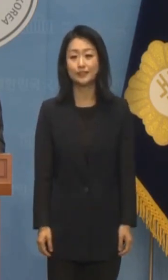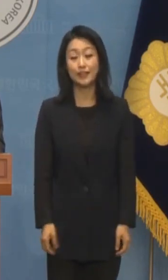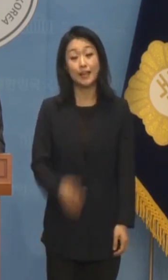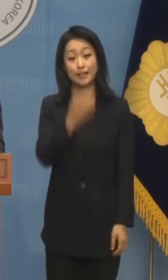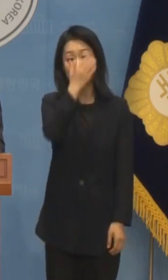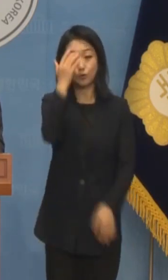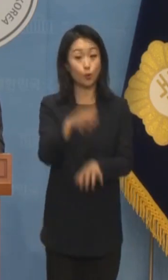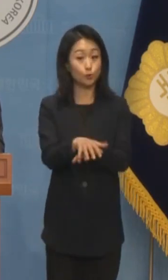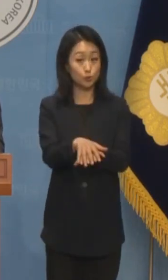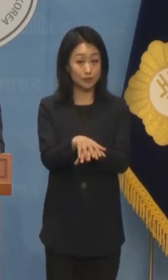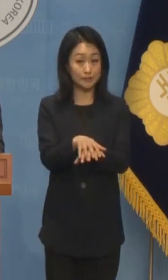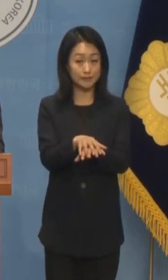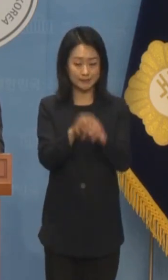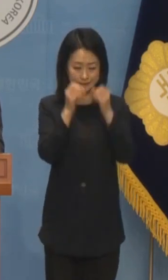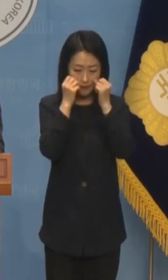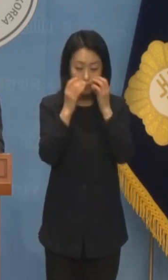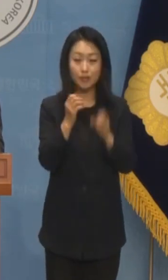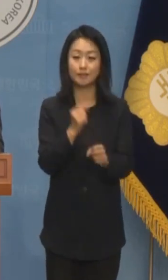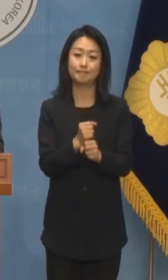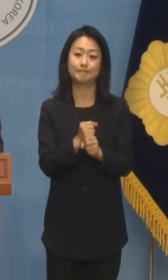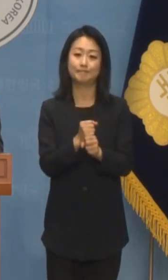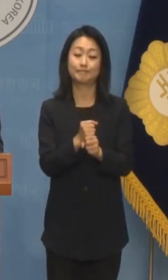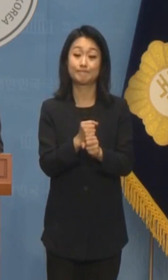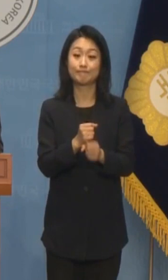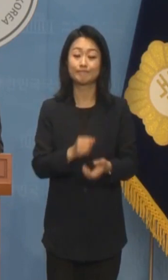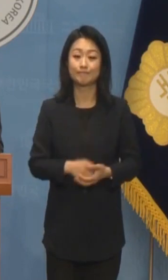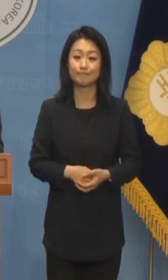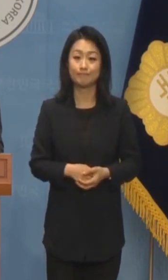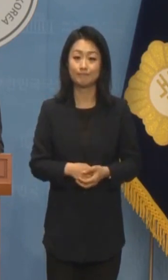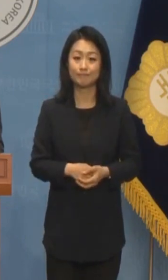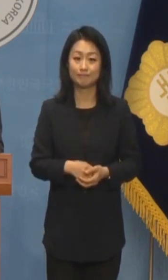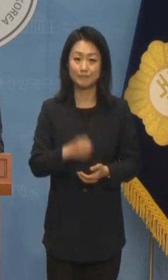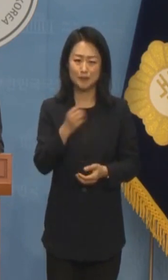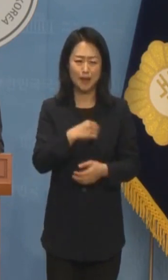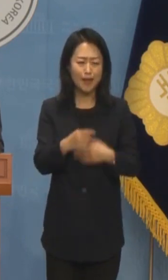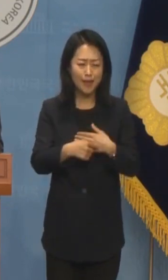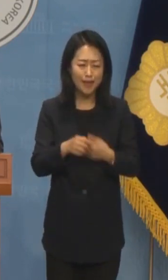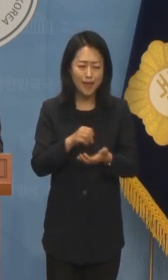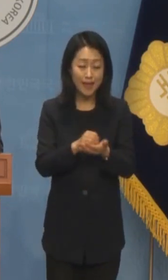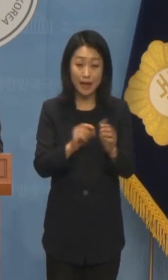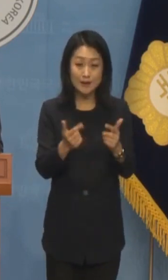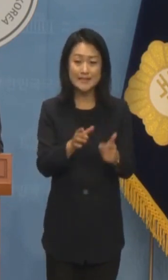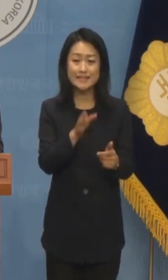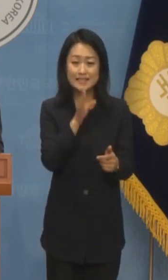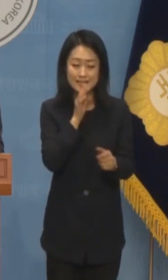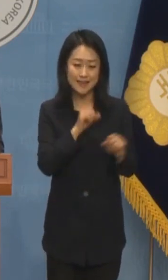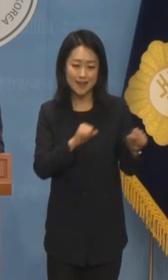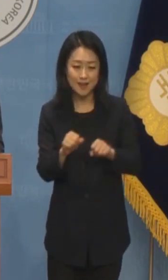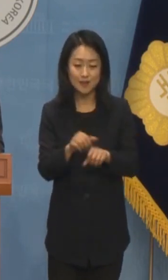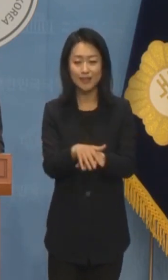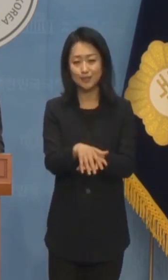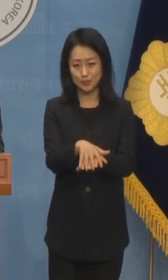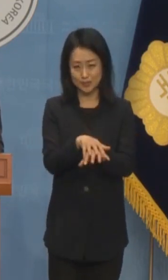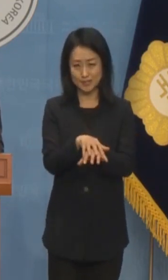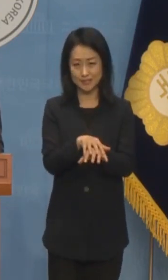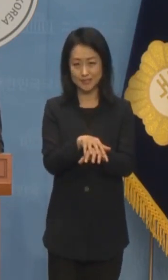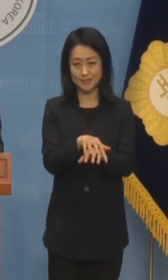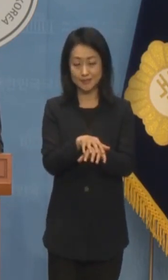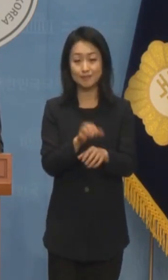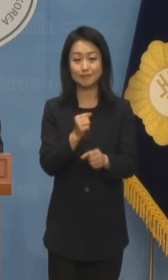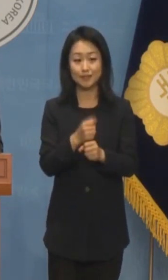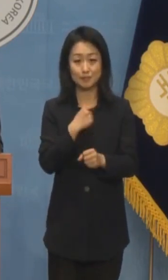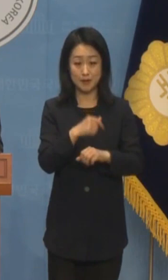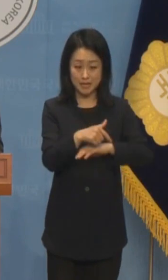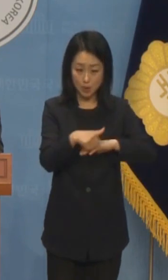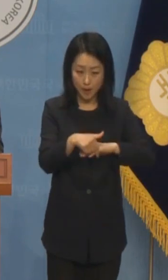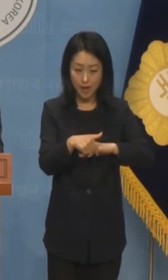청년 조직을 재편하겠습니다. 더 이상 소속만 되어 있는 것이 아닌 살아있는 조직으로 만들겠습니다.